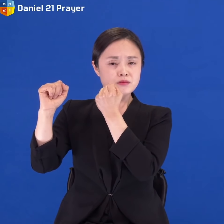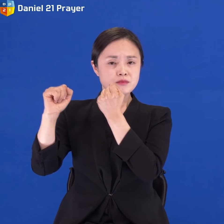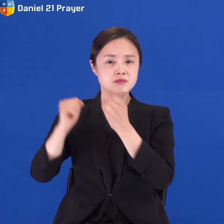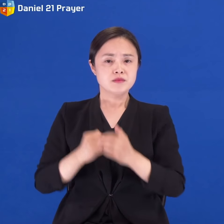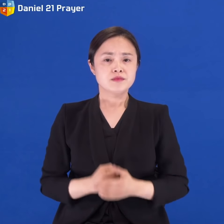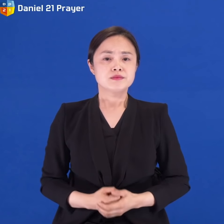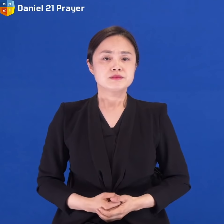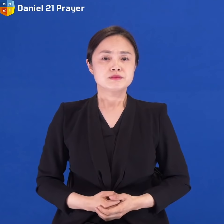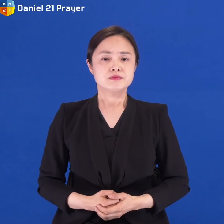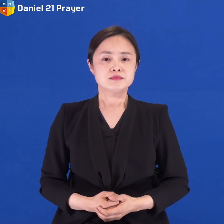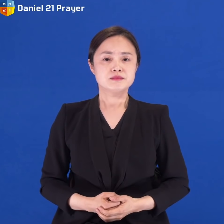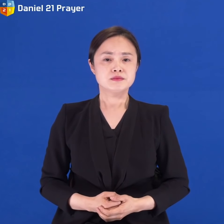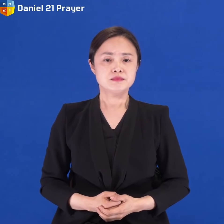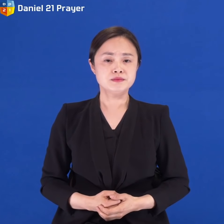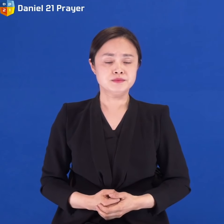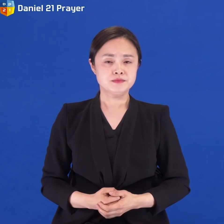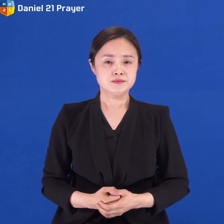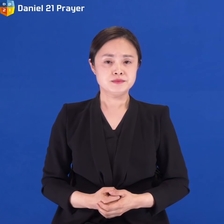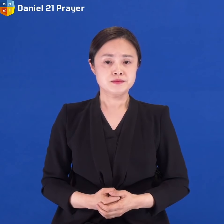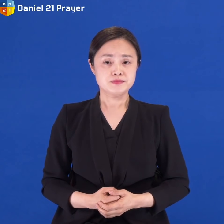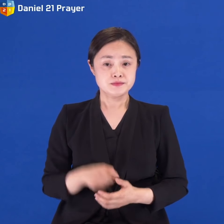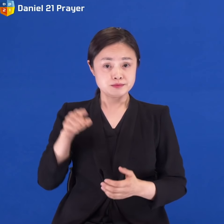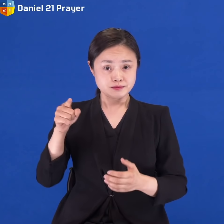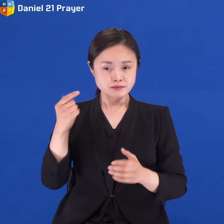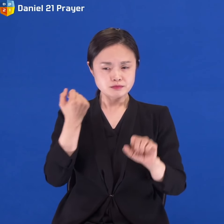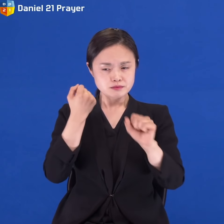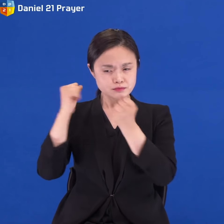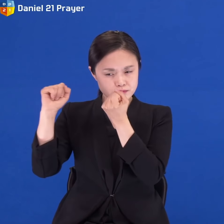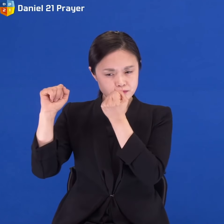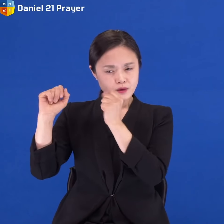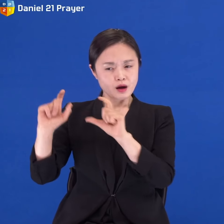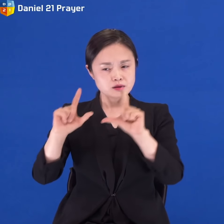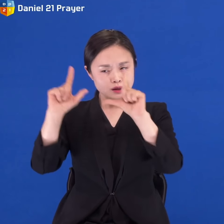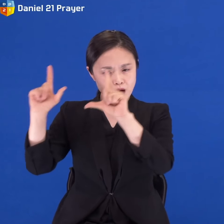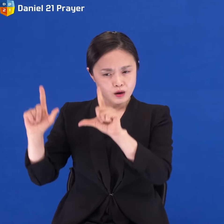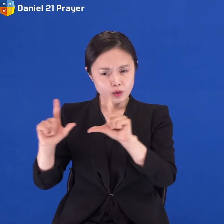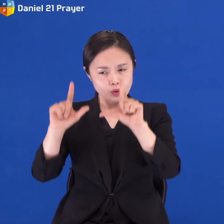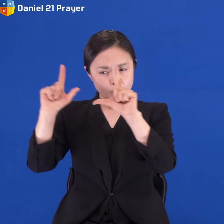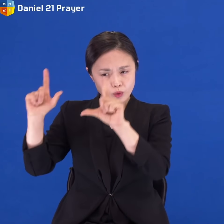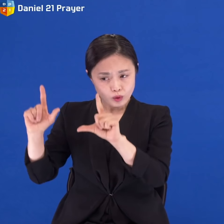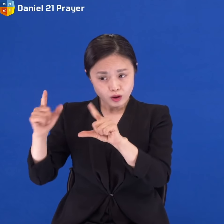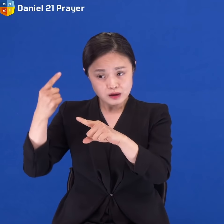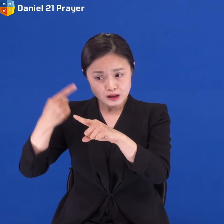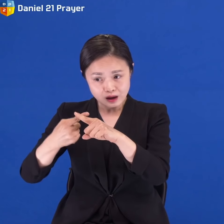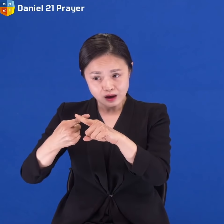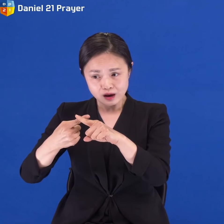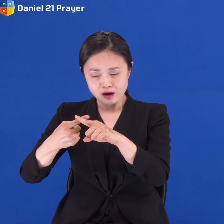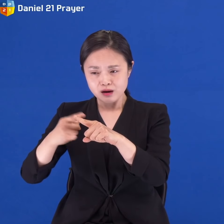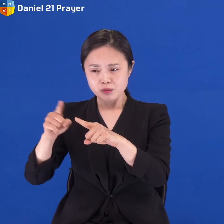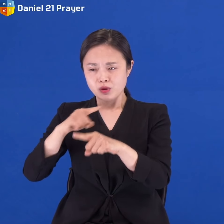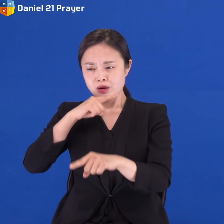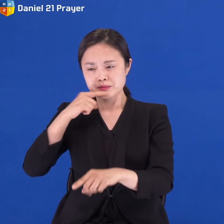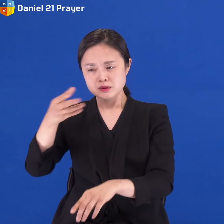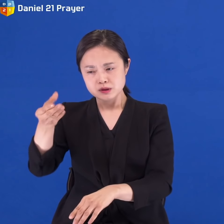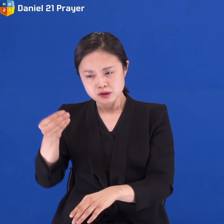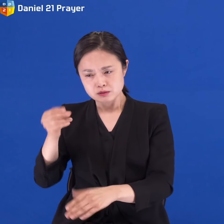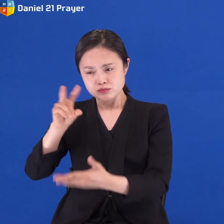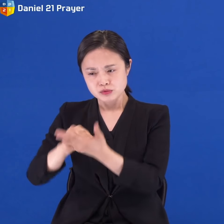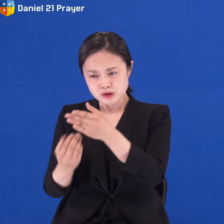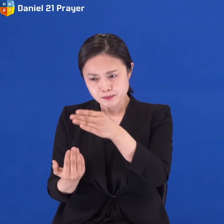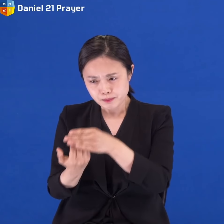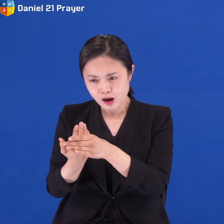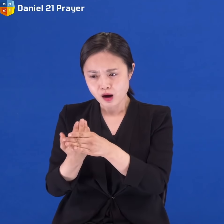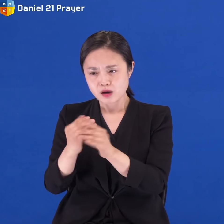형제들과 부모님에게, 그리고 홀로 남겨진 어린 아들에게 돌아왔습니다. 저희